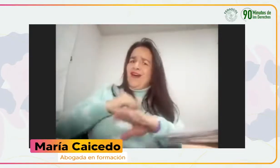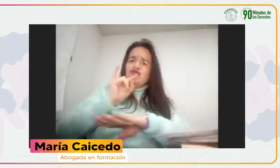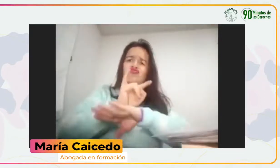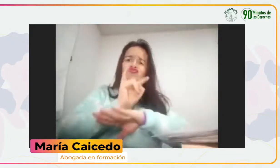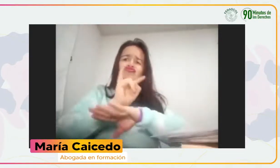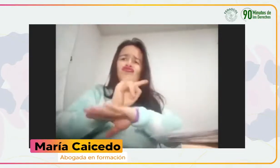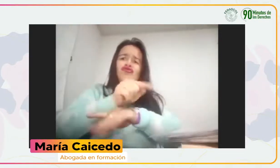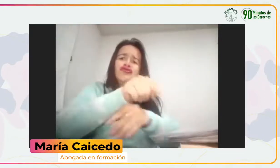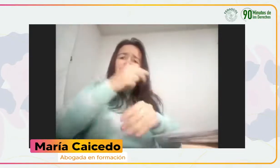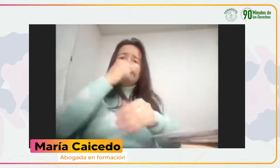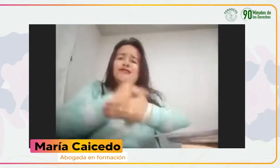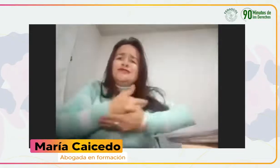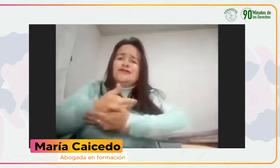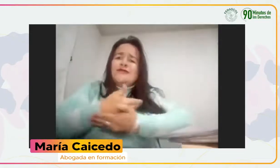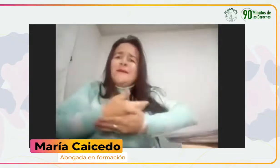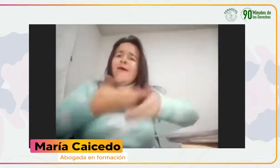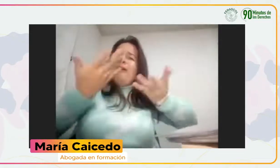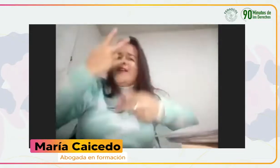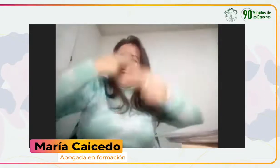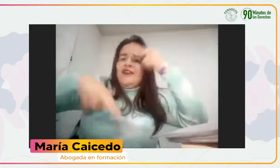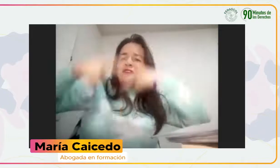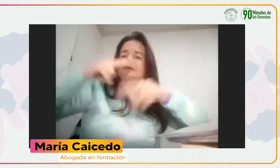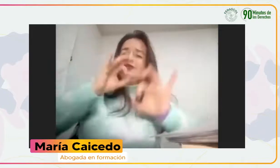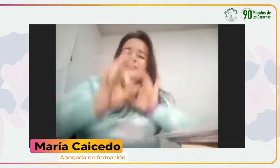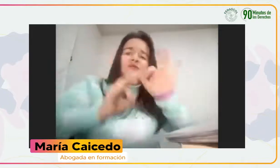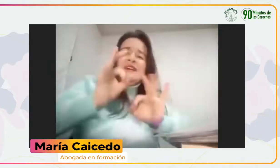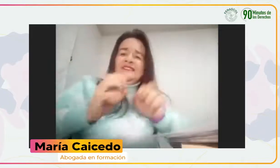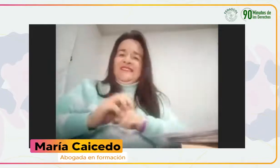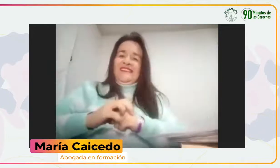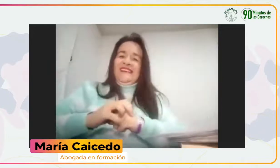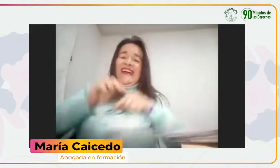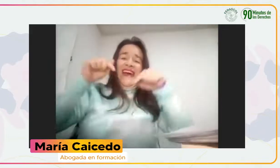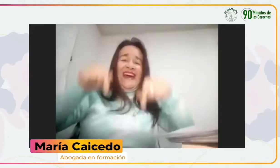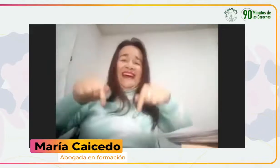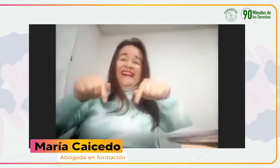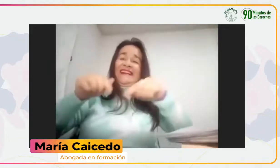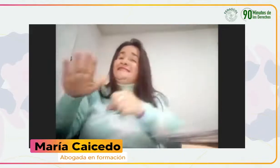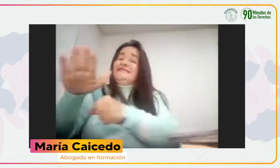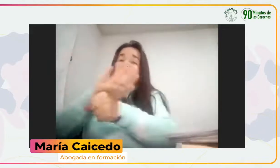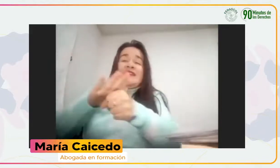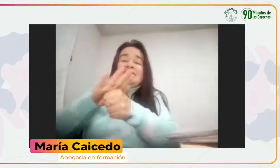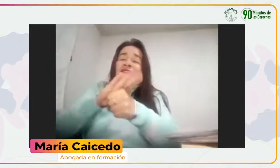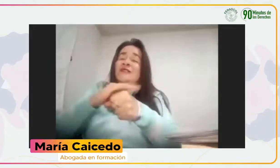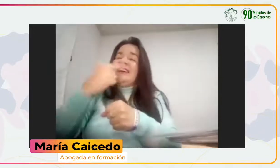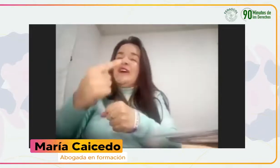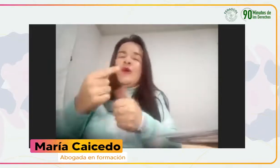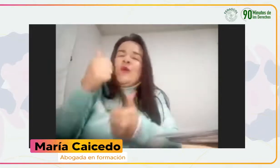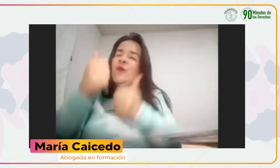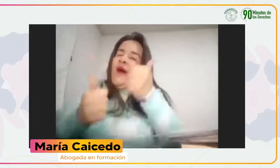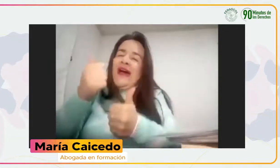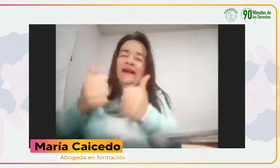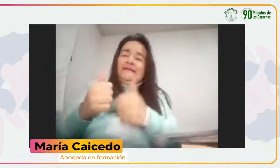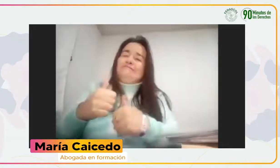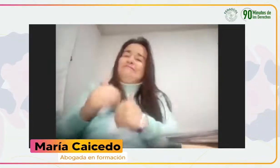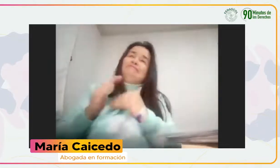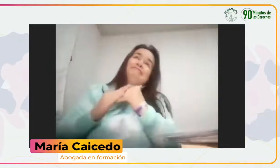no recibo un salario, tengo que estar al cuidado de los hijos, y esa es mi labor. Entonces, realmente